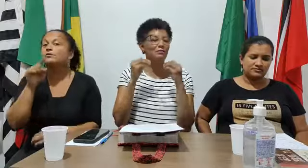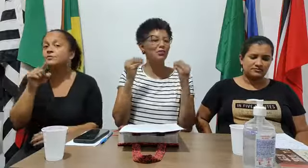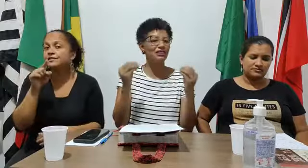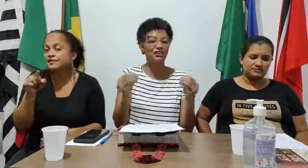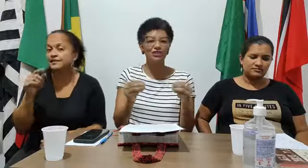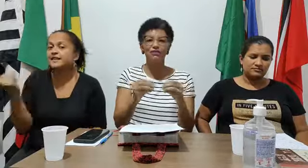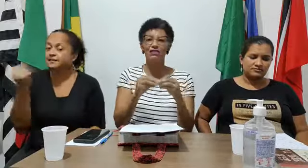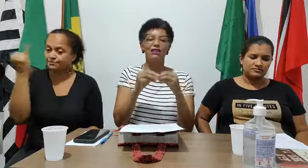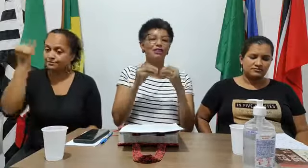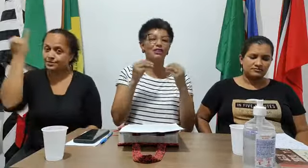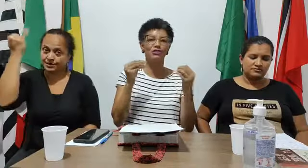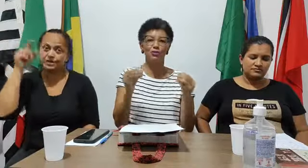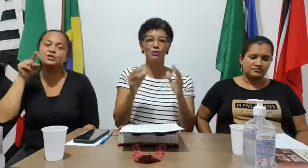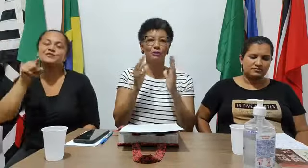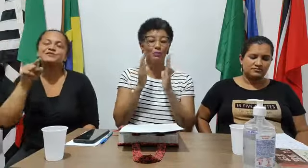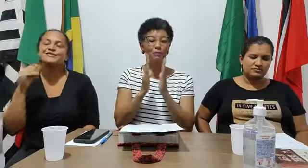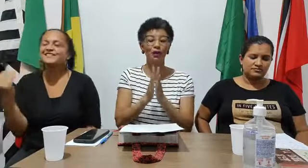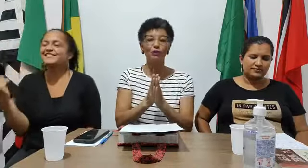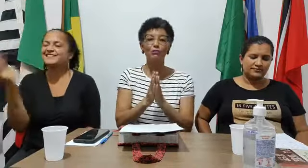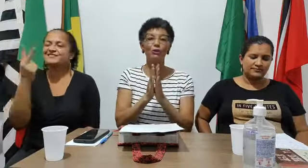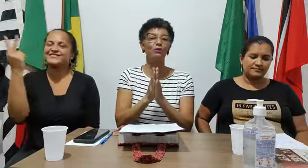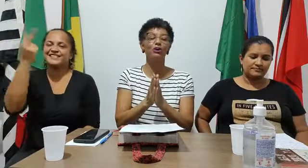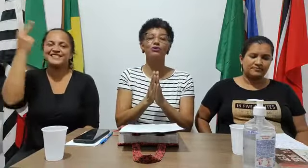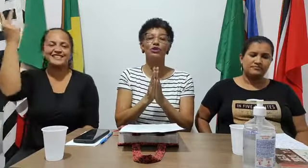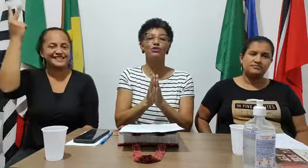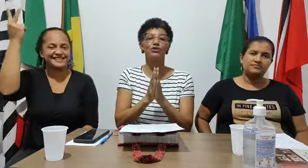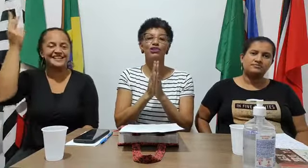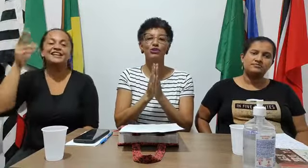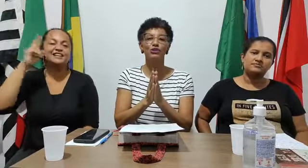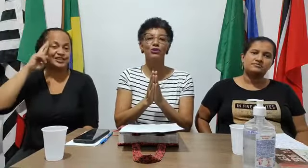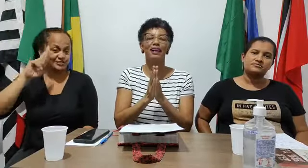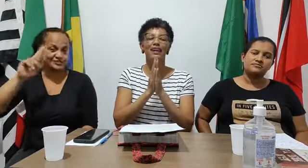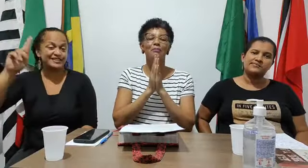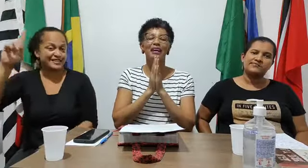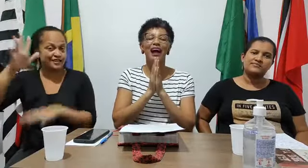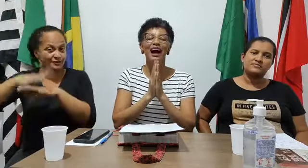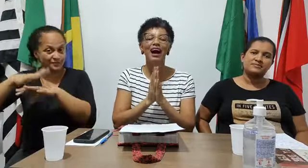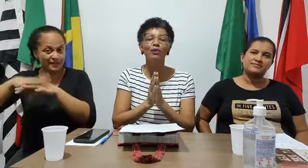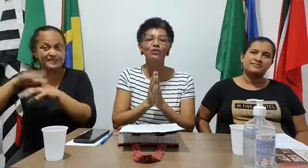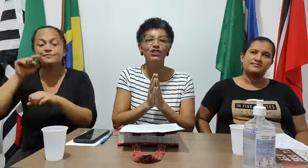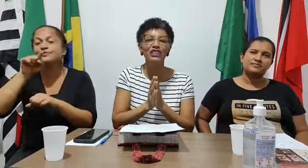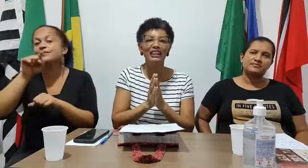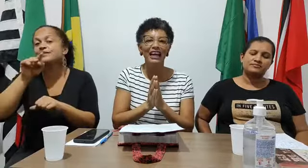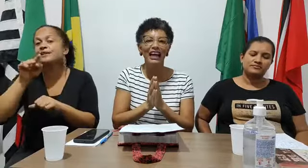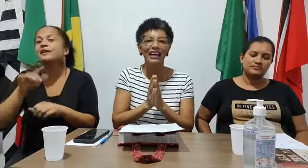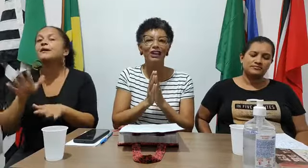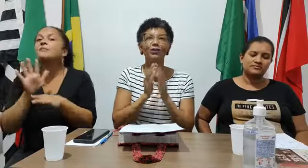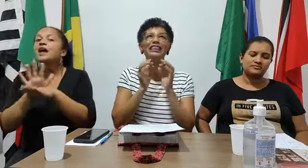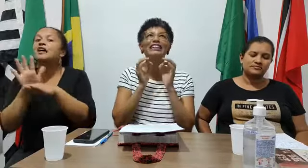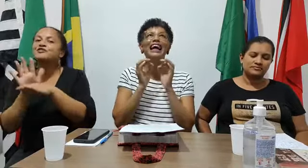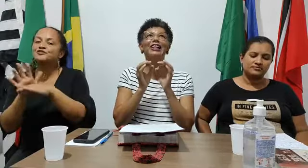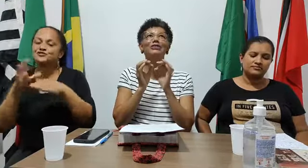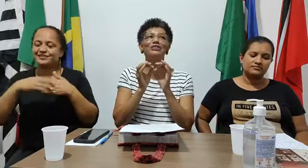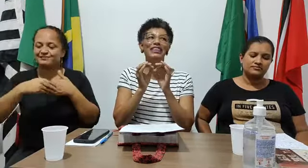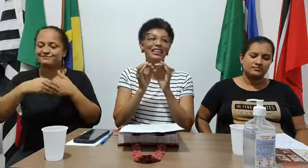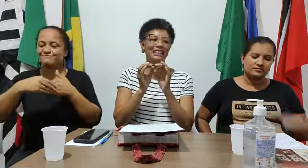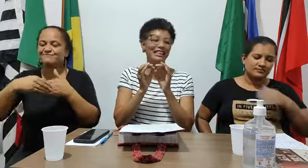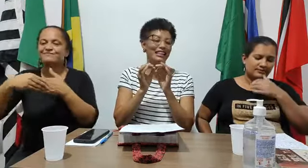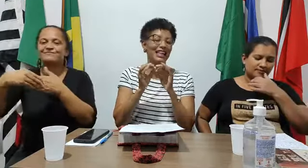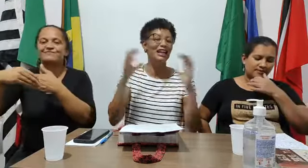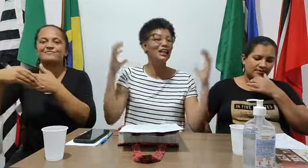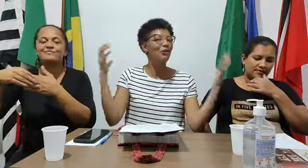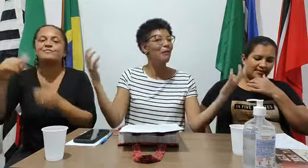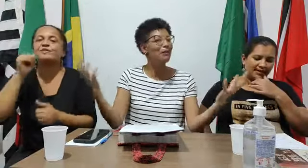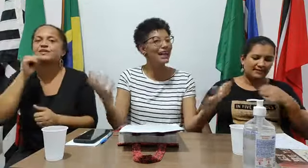você é importante, você é valiosa. E o propósito para o qual o Senhor te criou é para auxiliar. Cuidado,